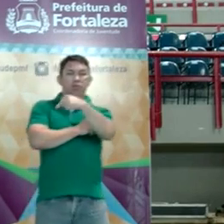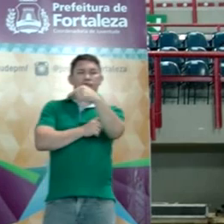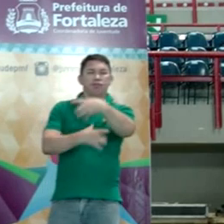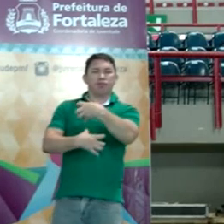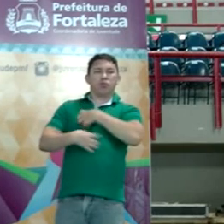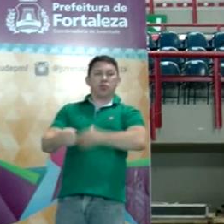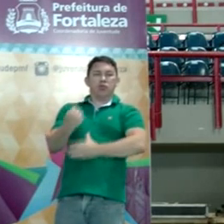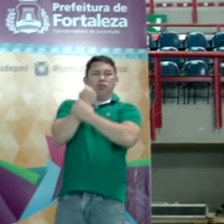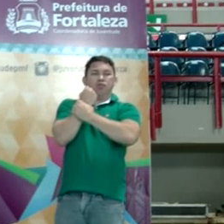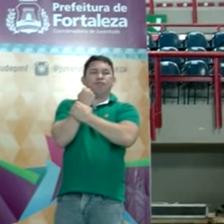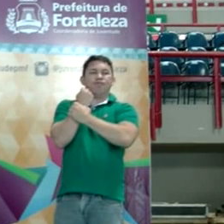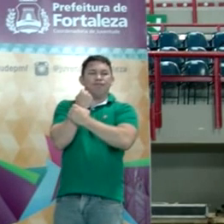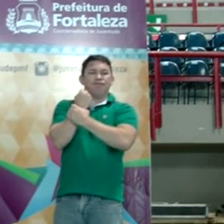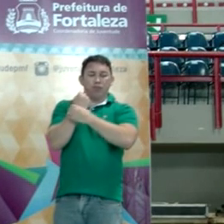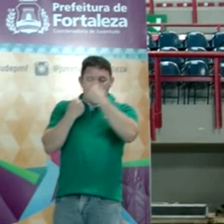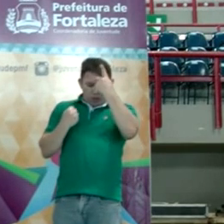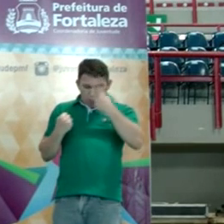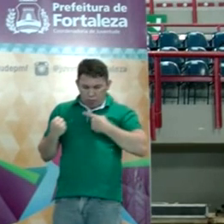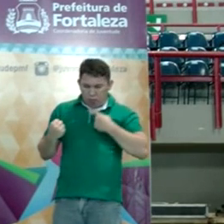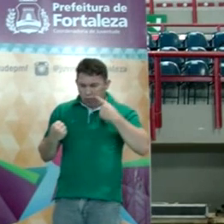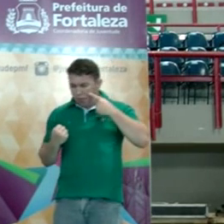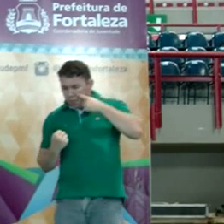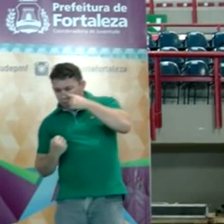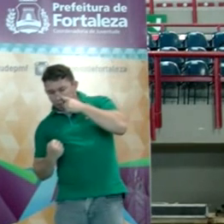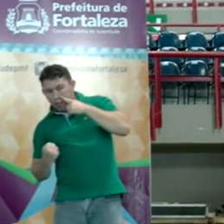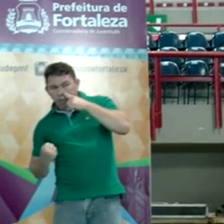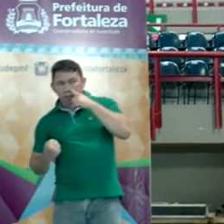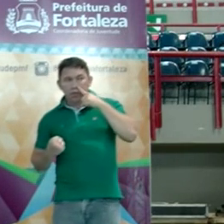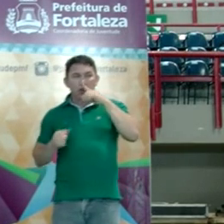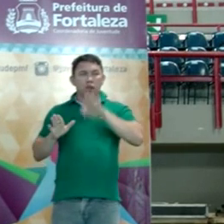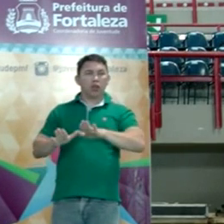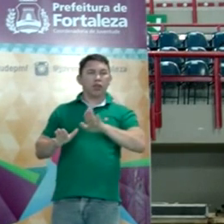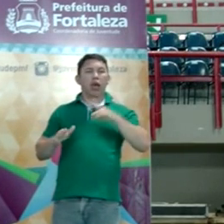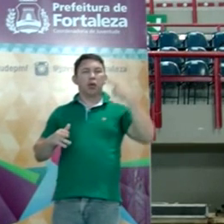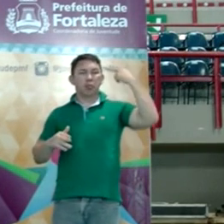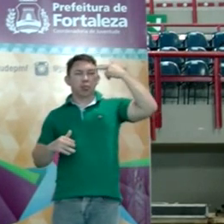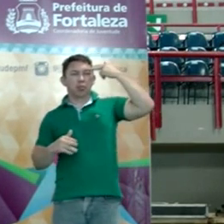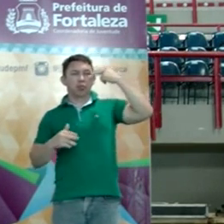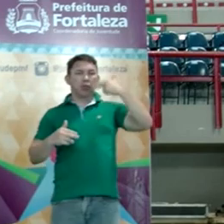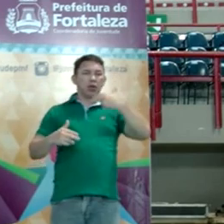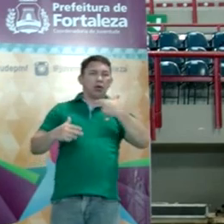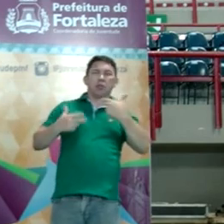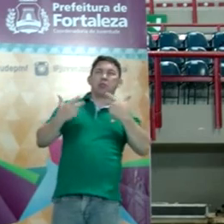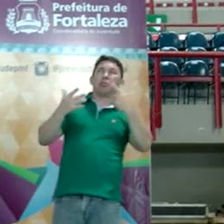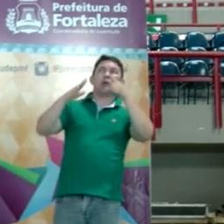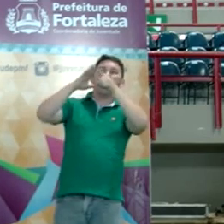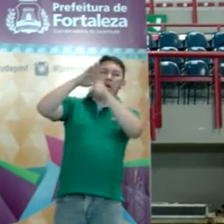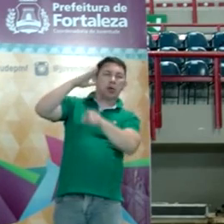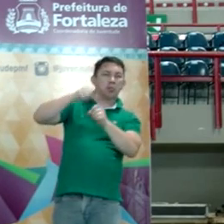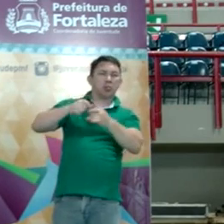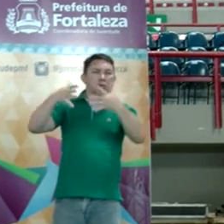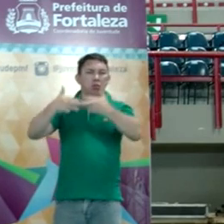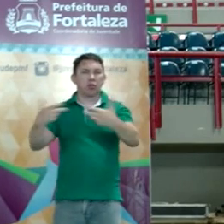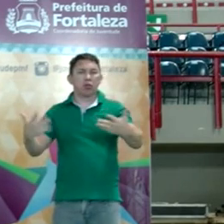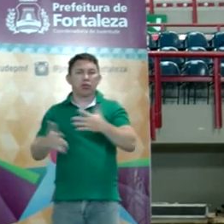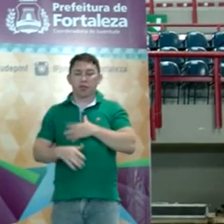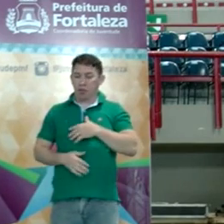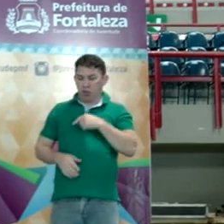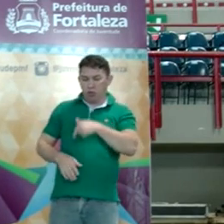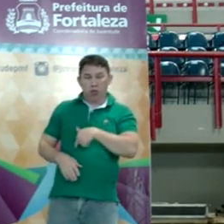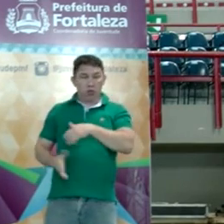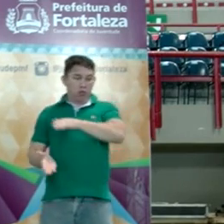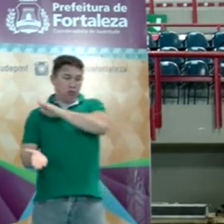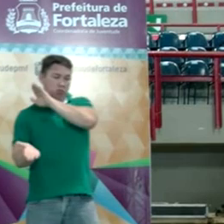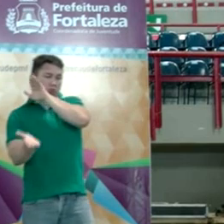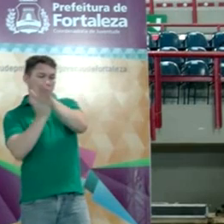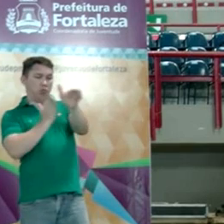considera seguro e teme pela sua vida se ficar lá. Então, um refugiado é uma pessoa que foge do